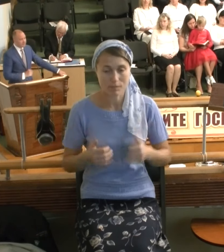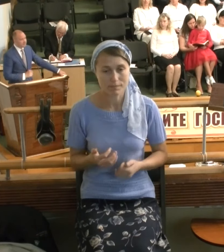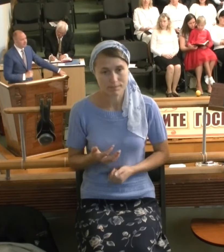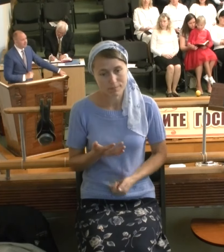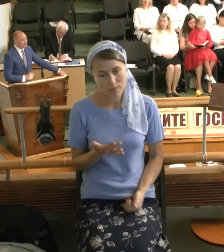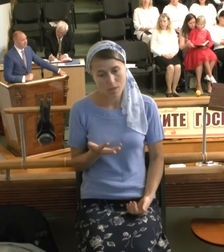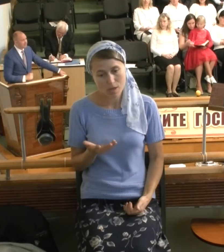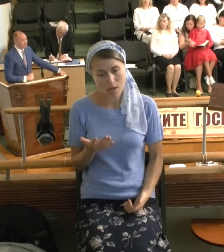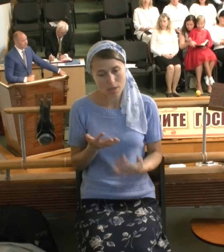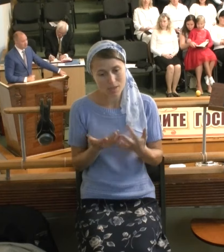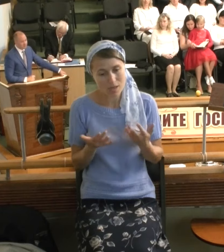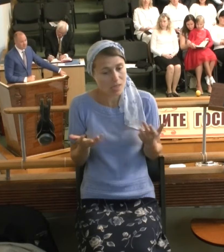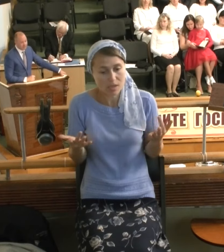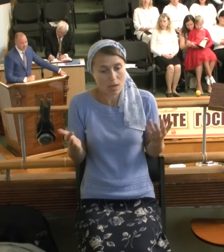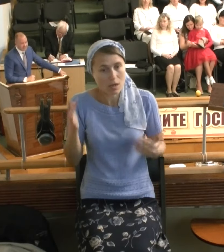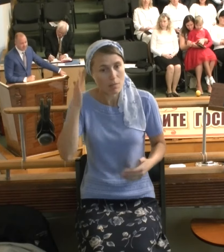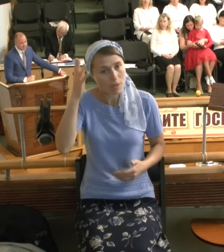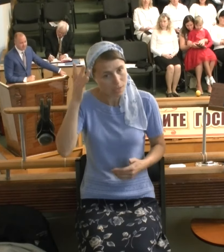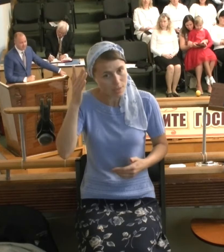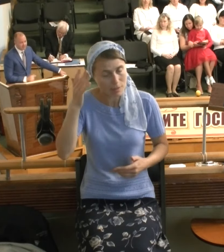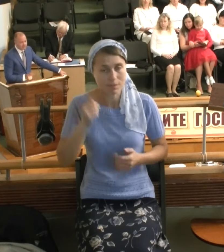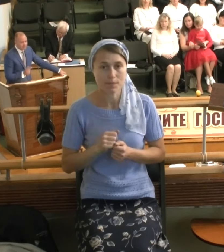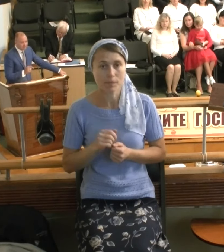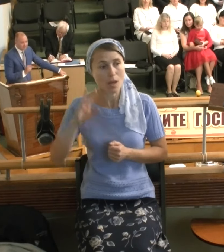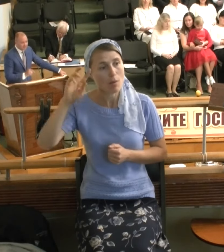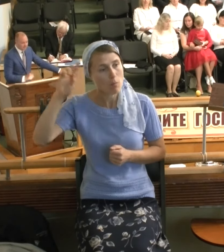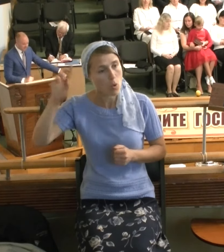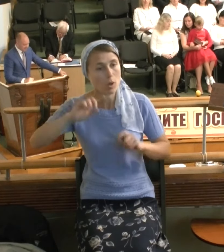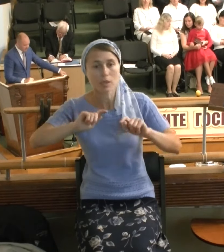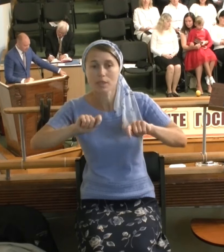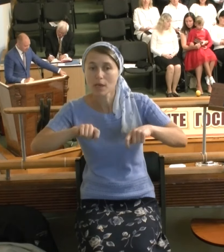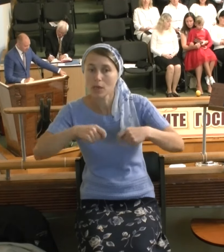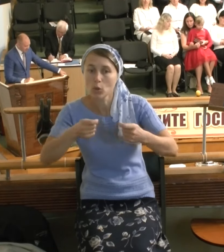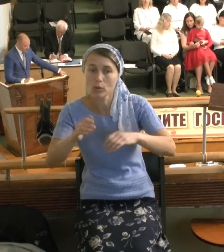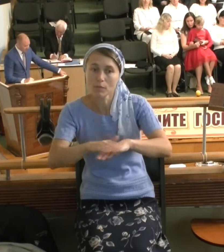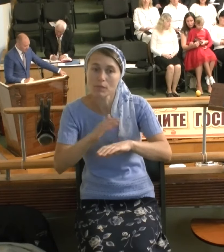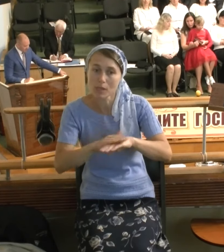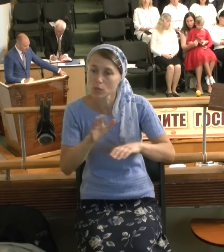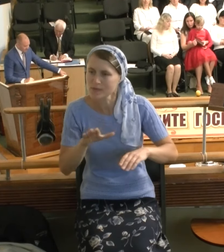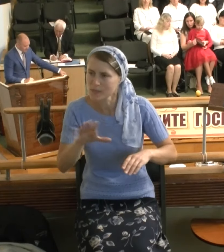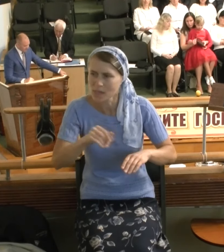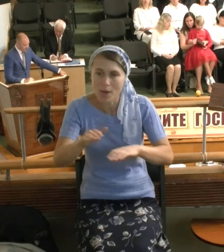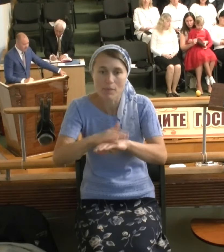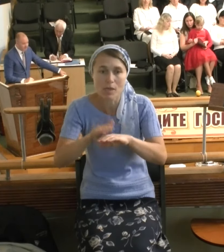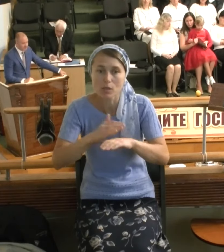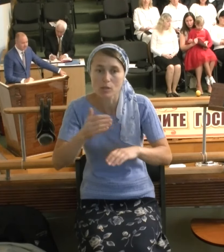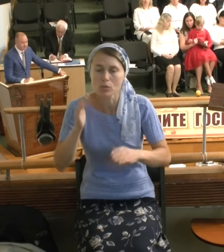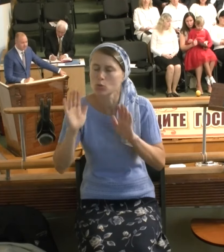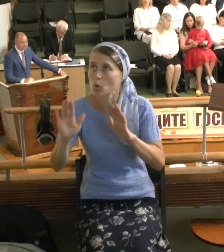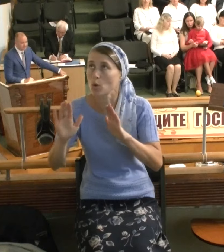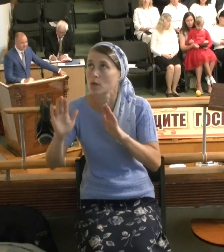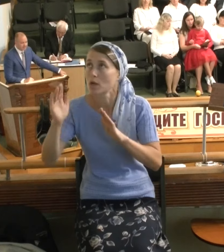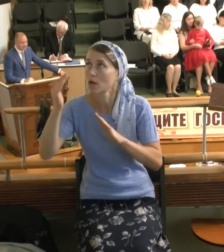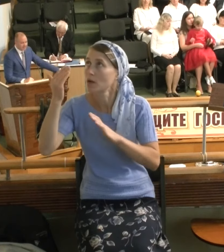Бог дает милость. Вся милость в руке Его.